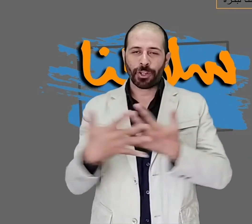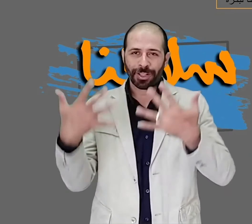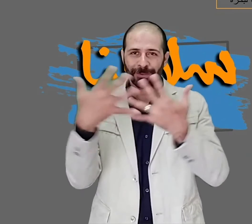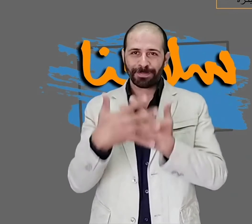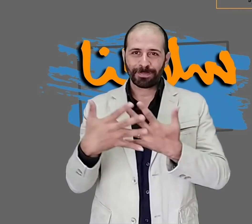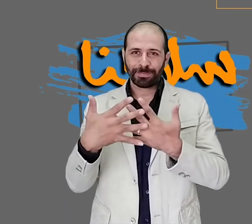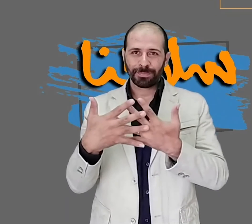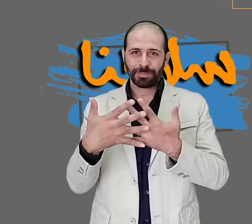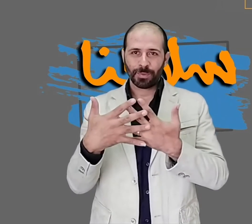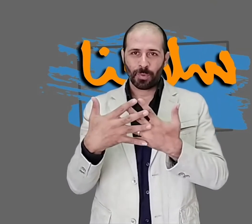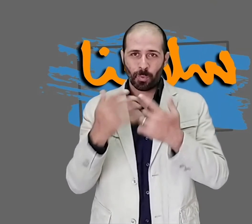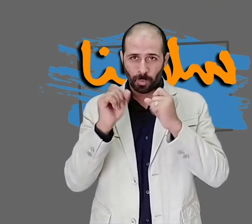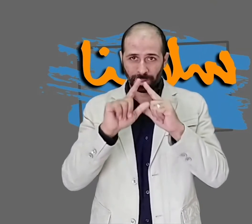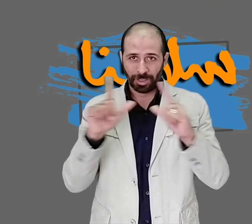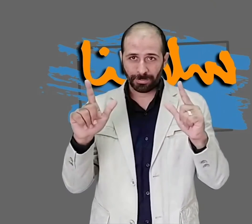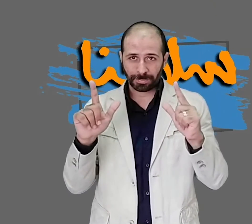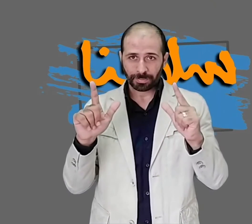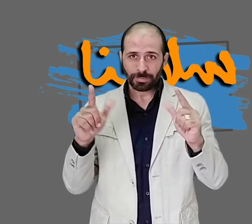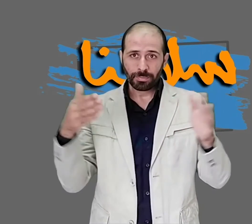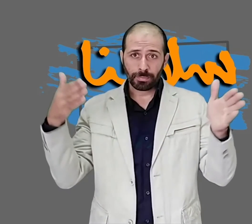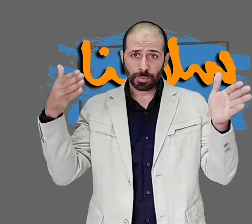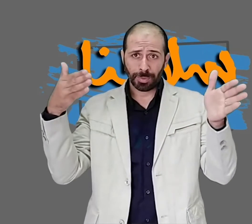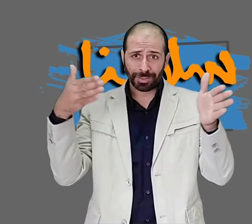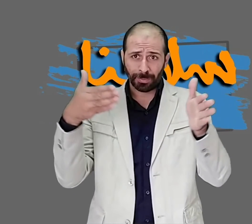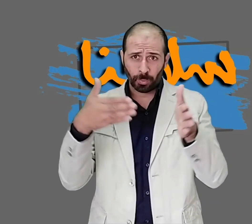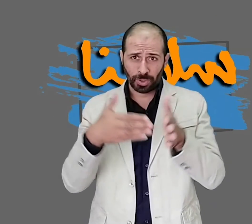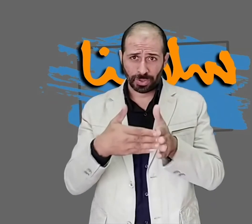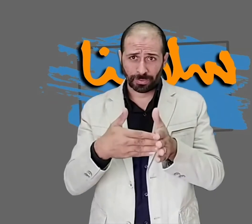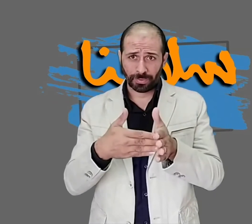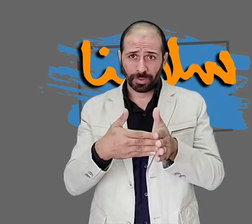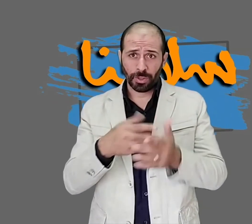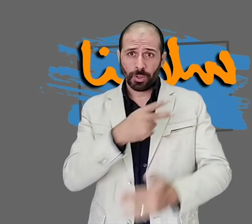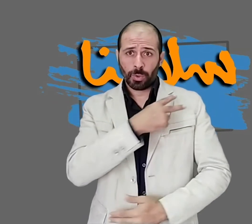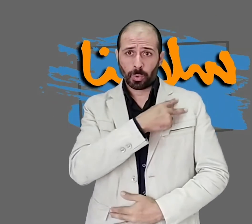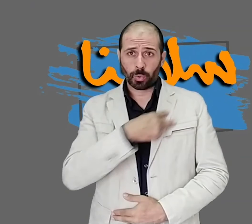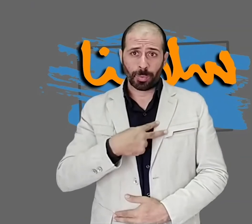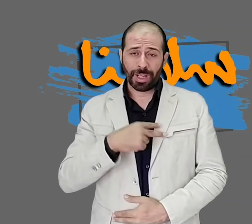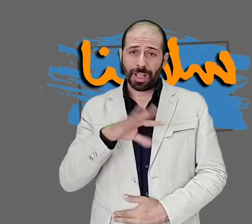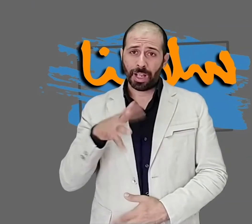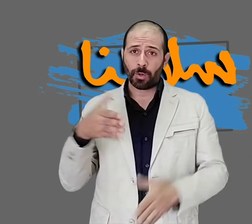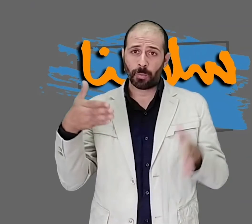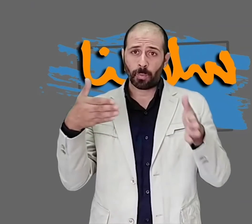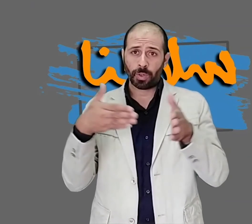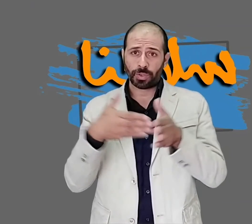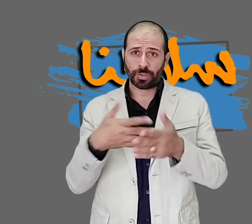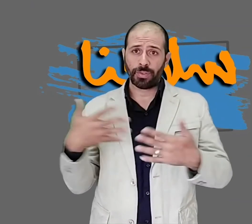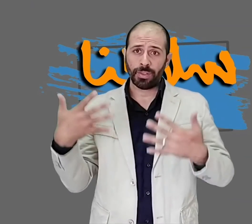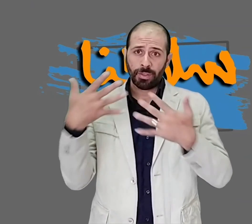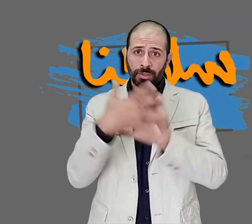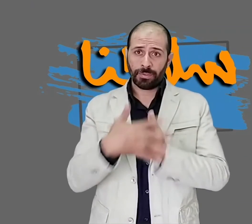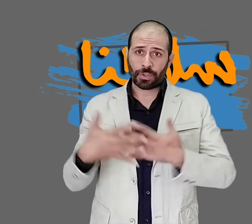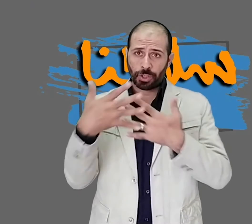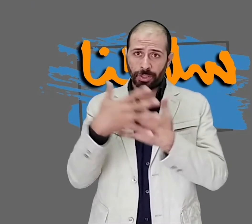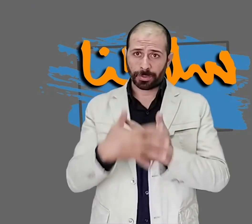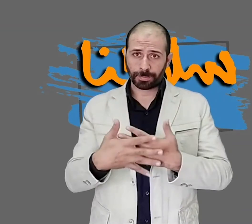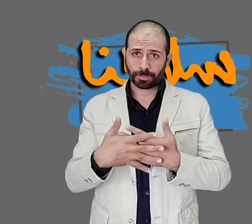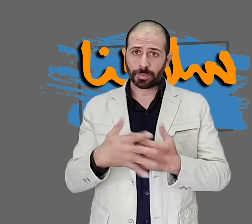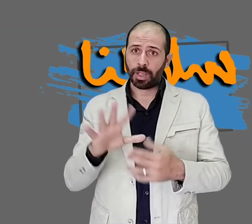شركة. واضحة؟ يعني موظف حكومة أو موظف في شركة.